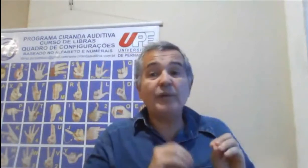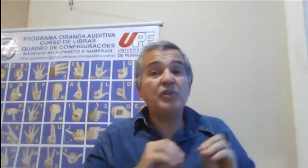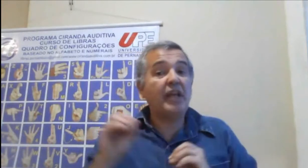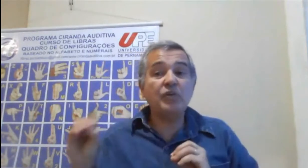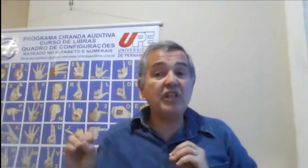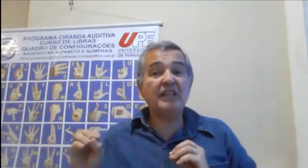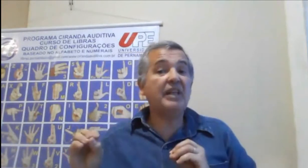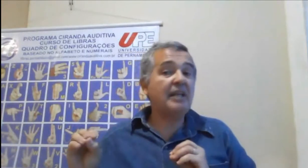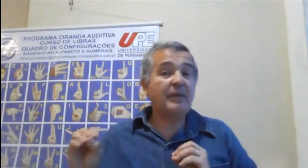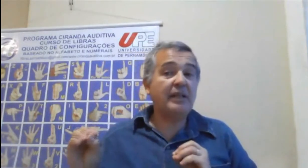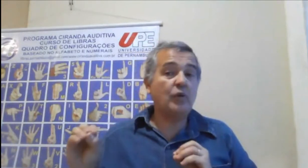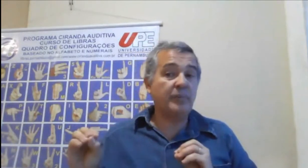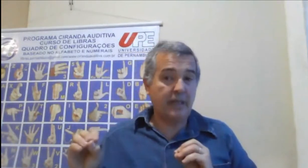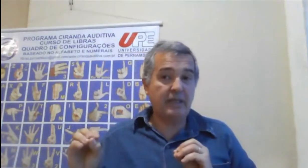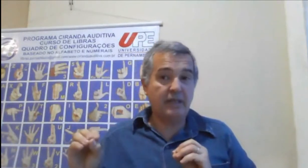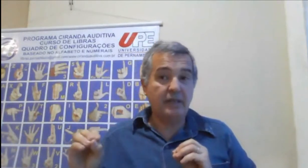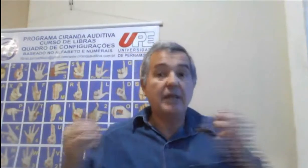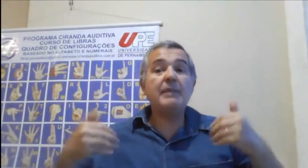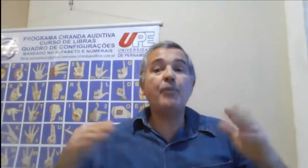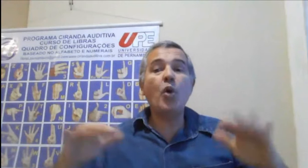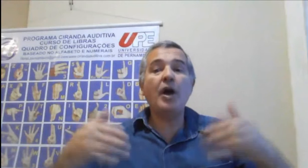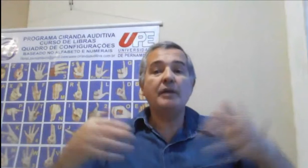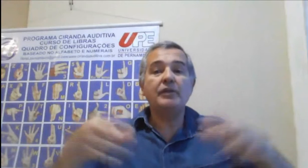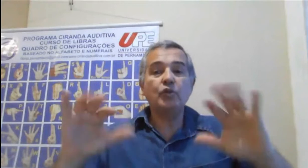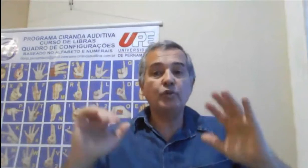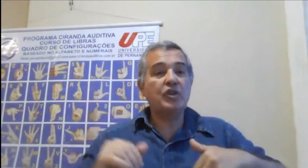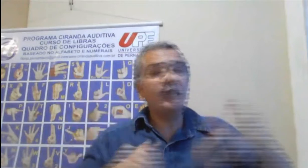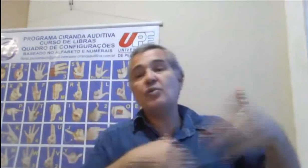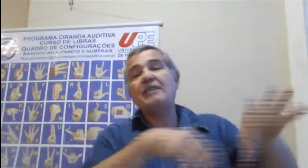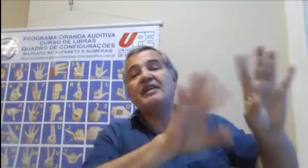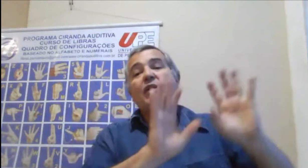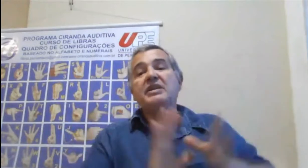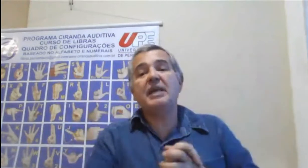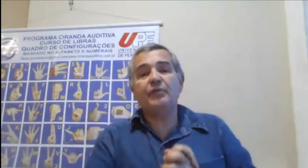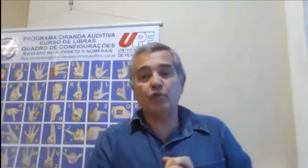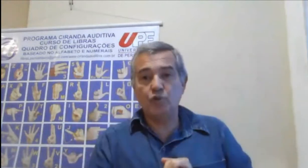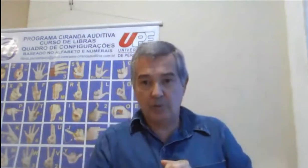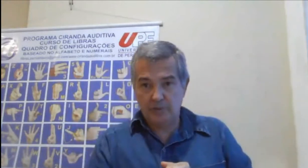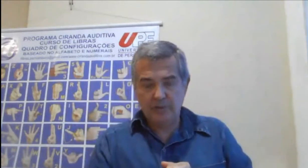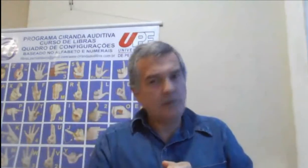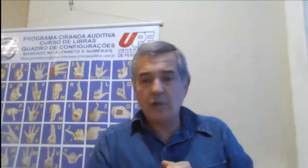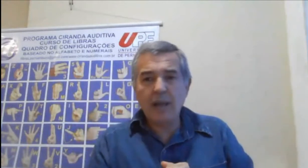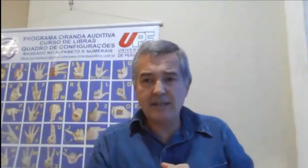dado o direito de entender, de aprender, de compreender. Empurra de todo jeito e ele vai dar o que der para o futuro. Não é